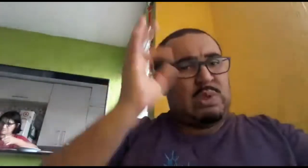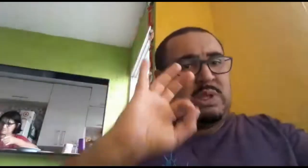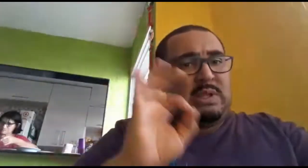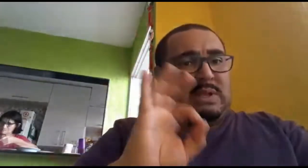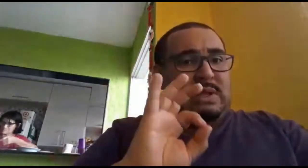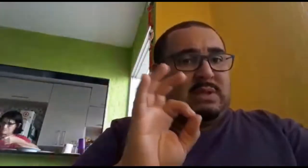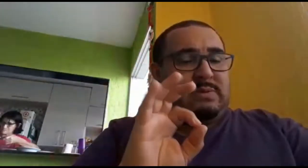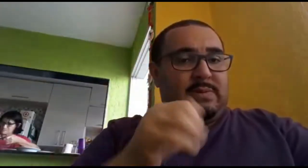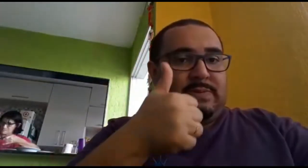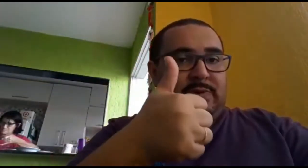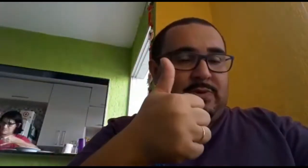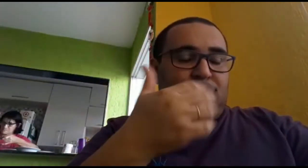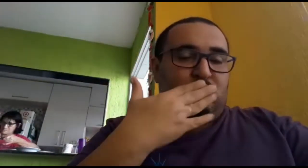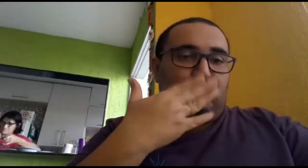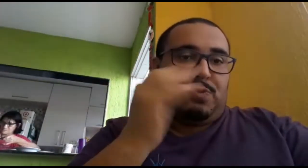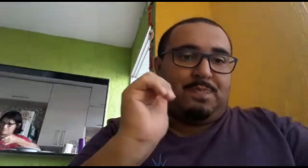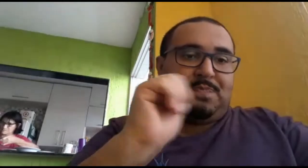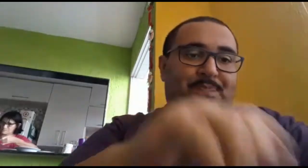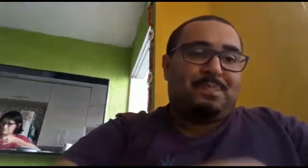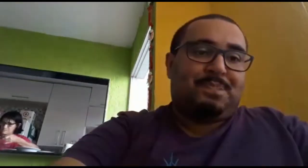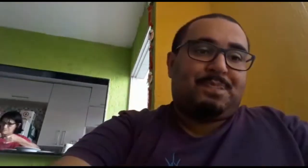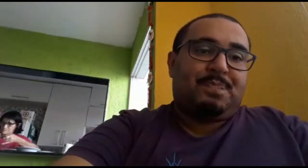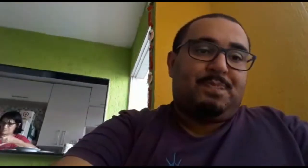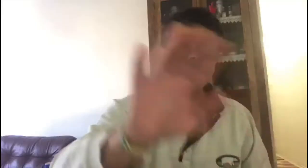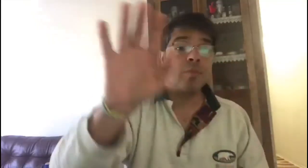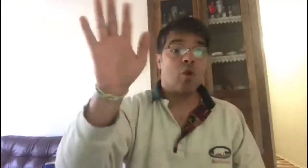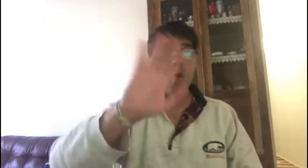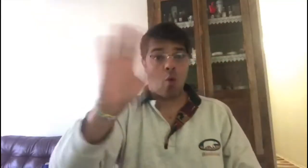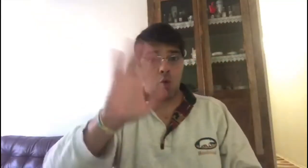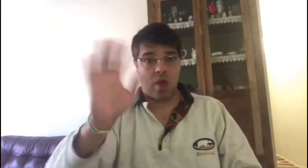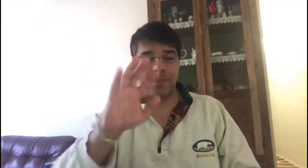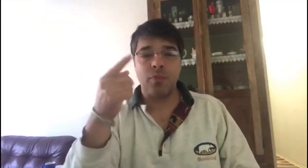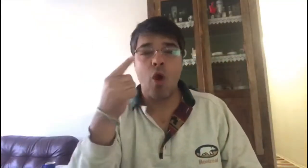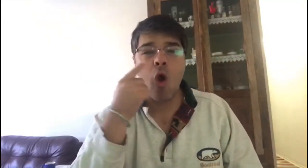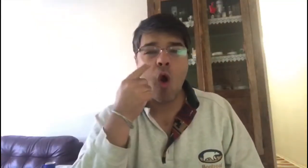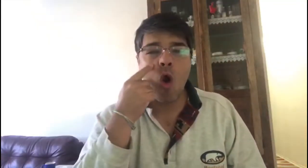melhor. Se adaptam melhor ao presente. Eu vou ter aquela dificuldade.